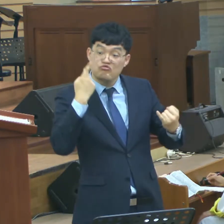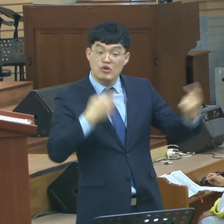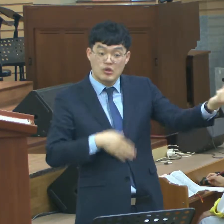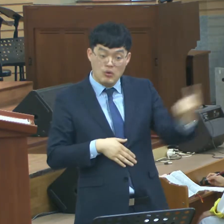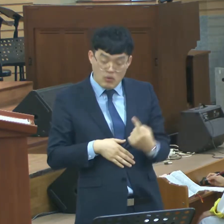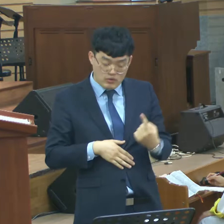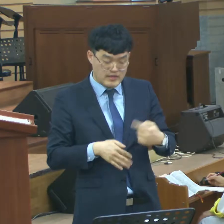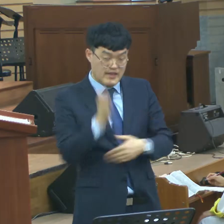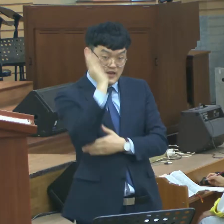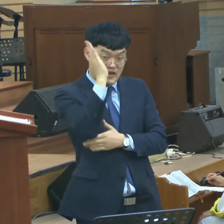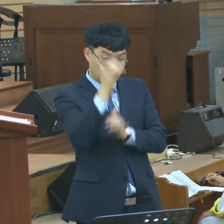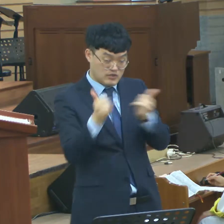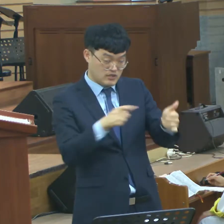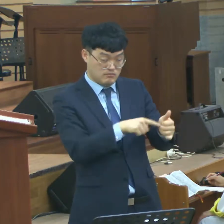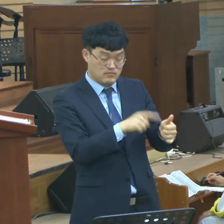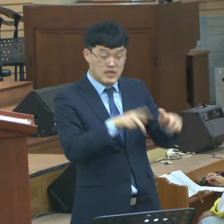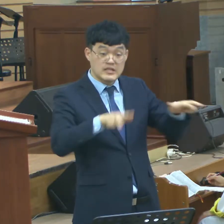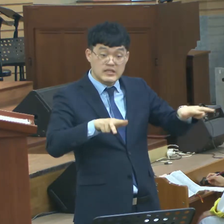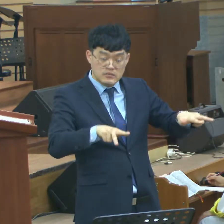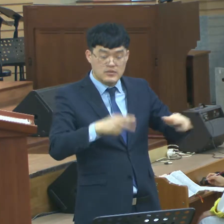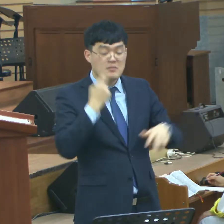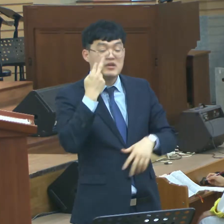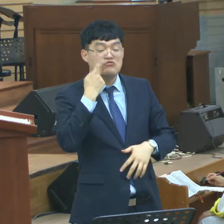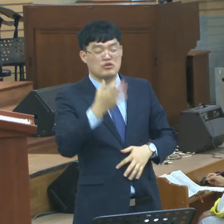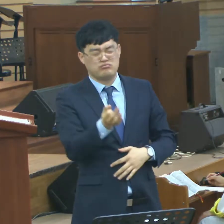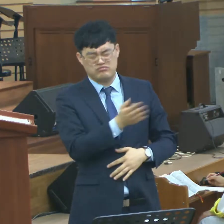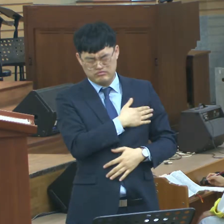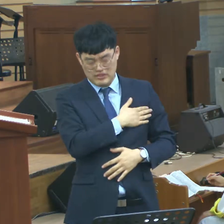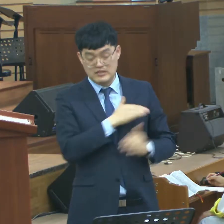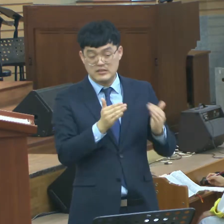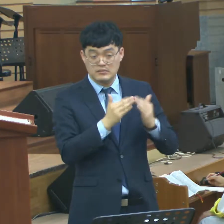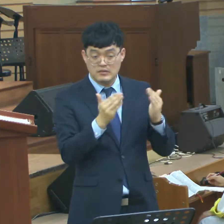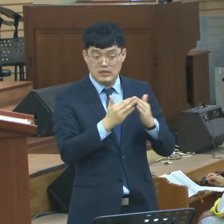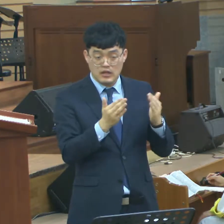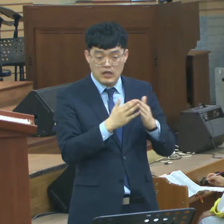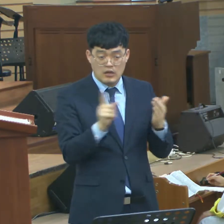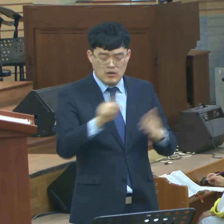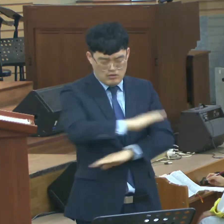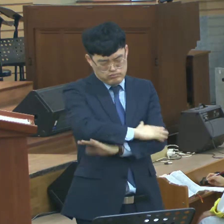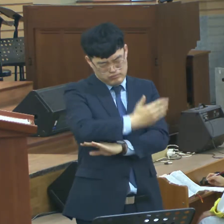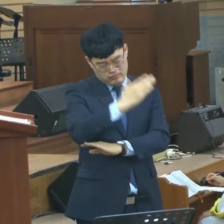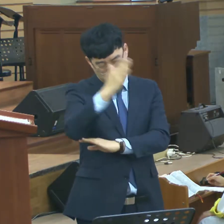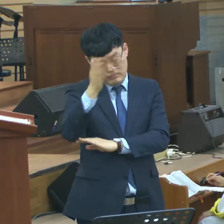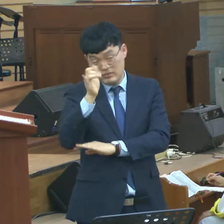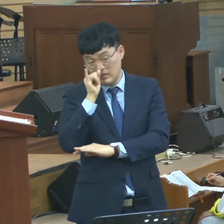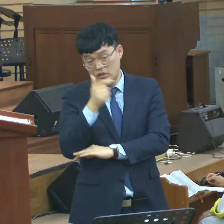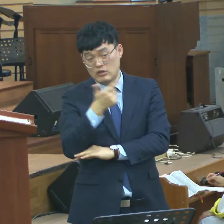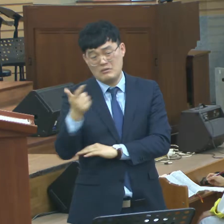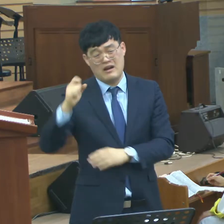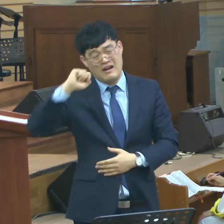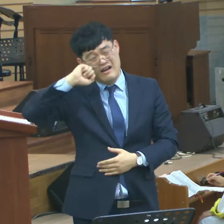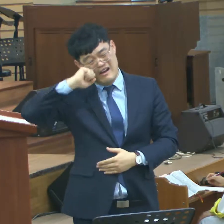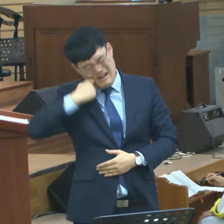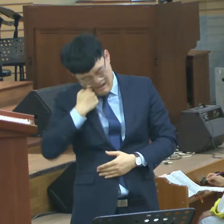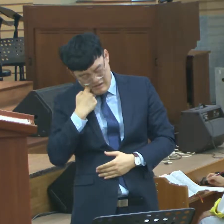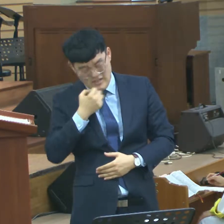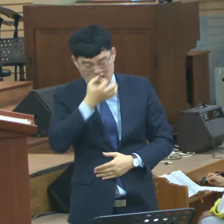지금 굉장히 잘 사시거든요. 근데 이거 어떻게 잘 살게 되는지 말씀하셨는데 너무 어려울 때 1,000불밖에